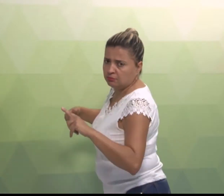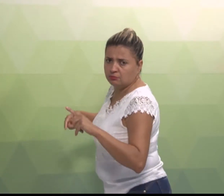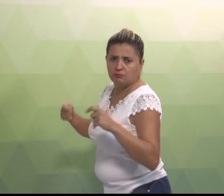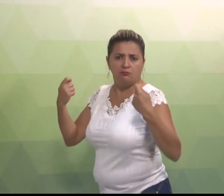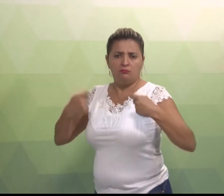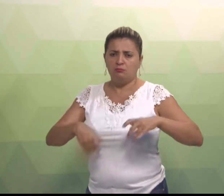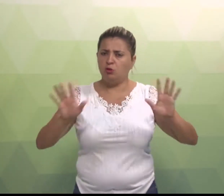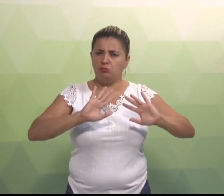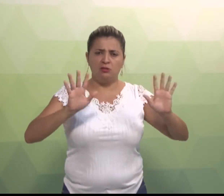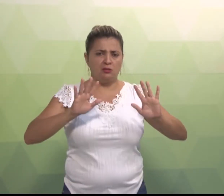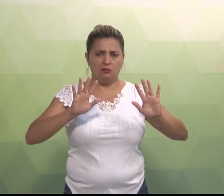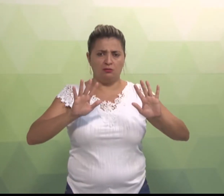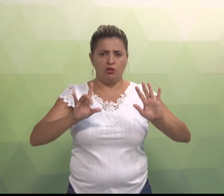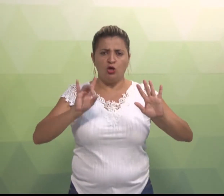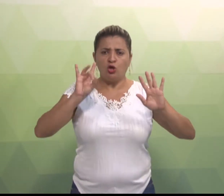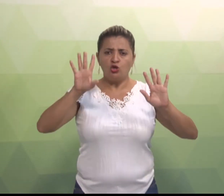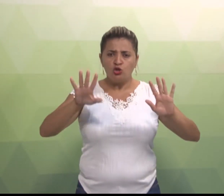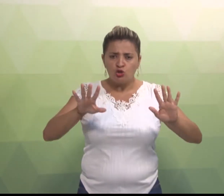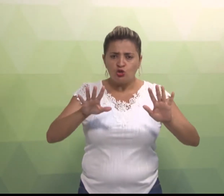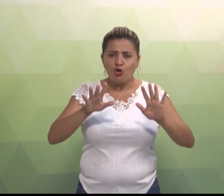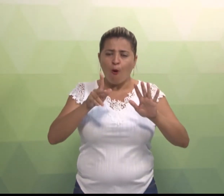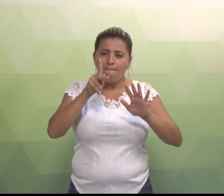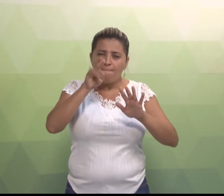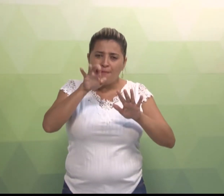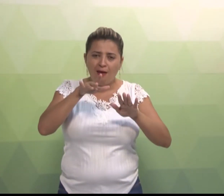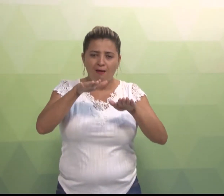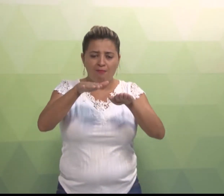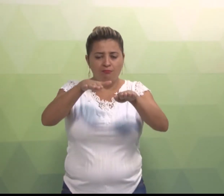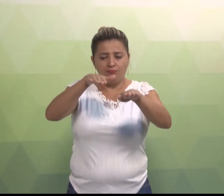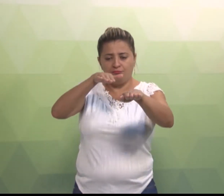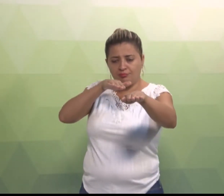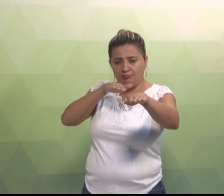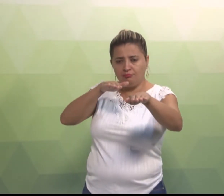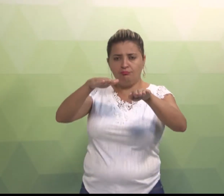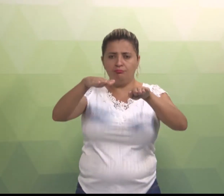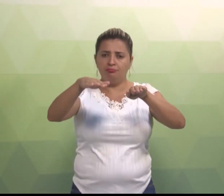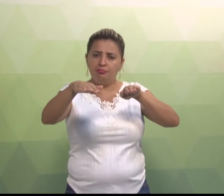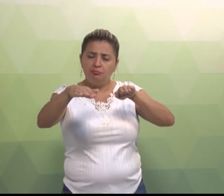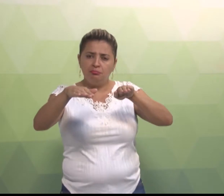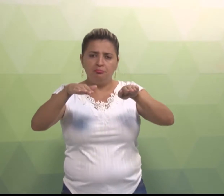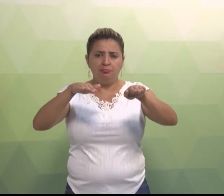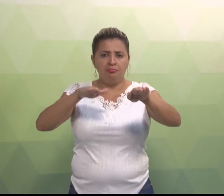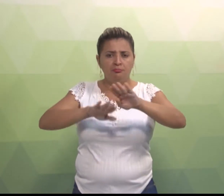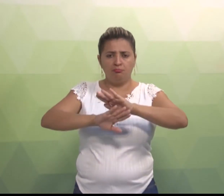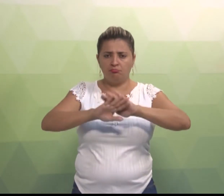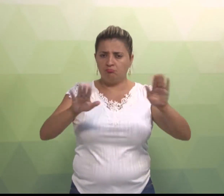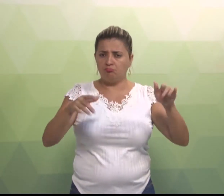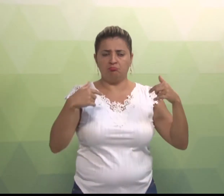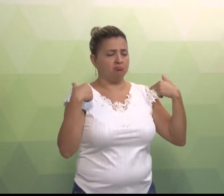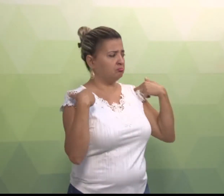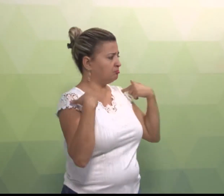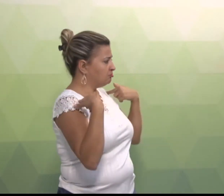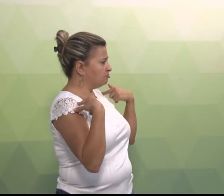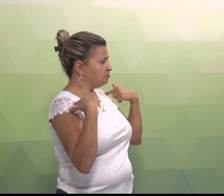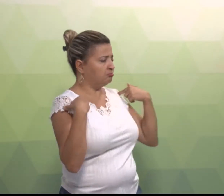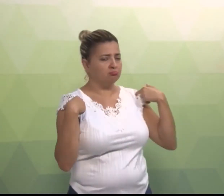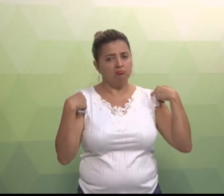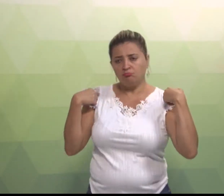dessa forma, não é verdade? E não preciso realmente. Basta somente que eu faça esse movimento dentro do diálogo e